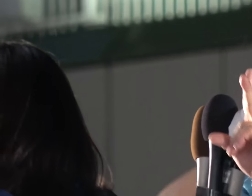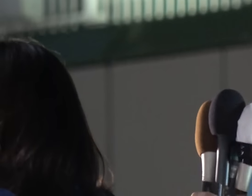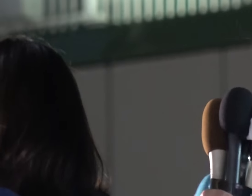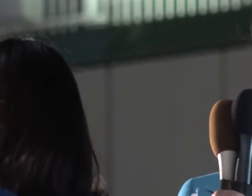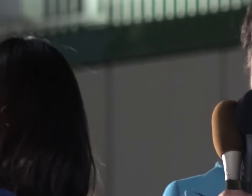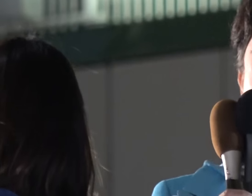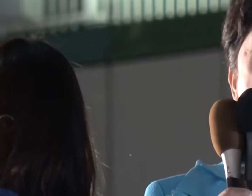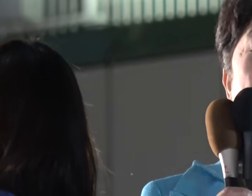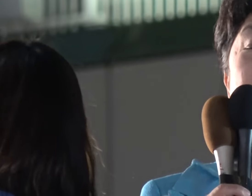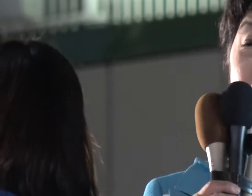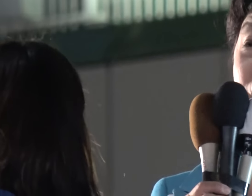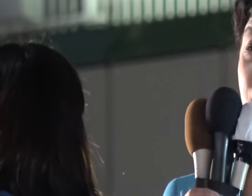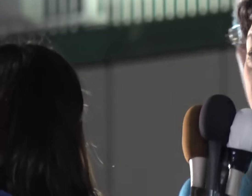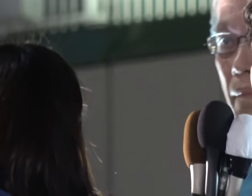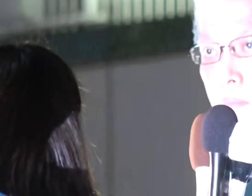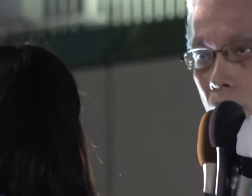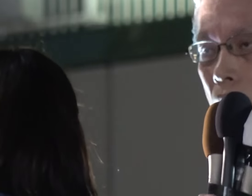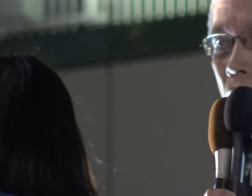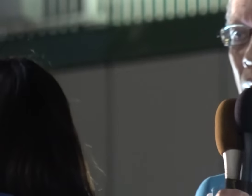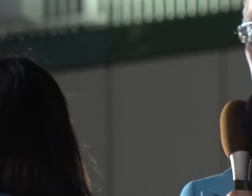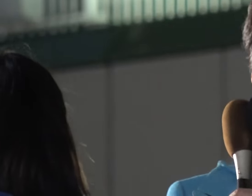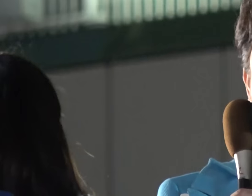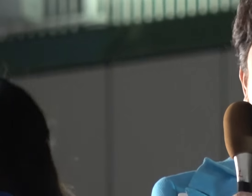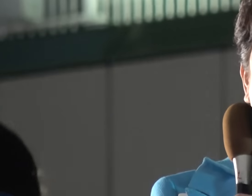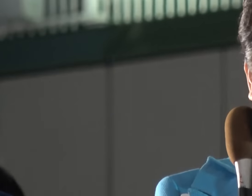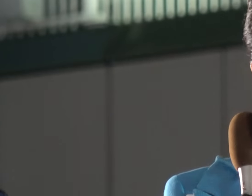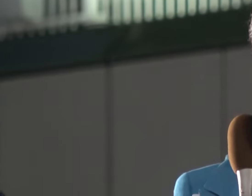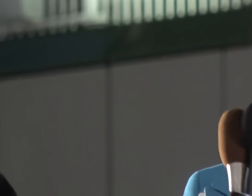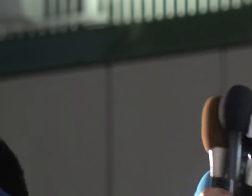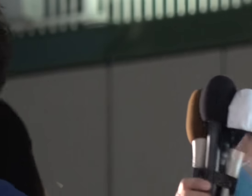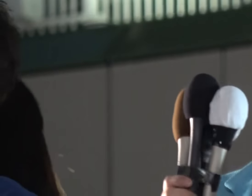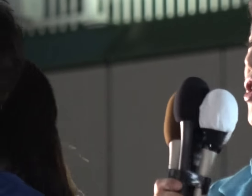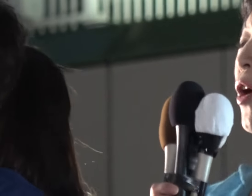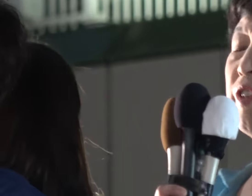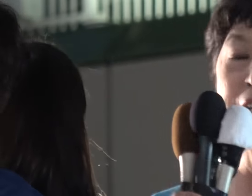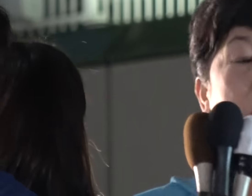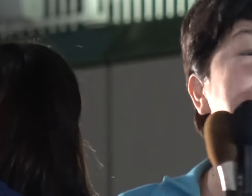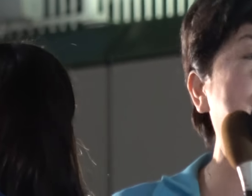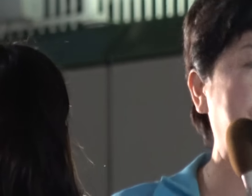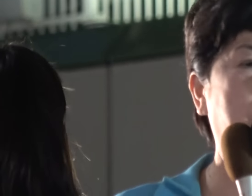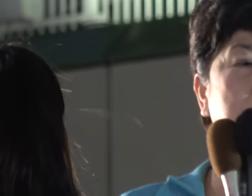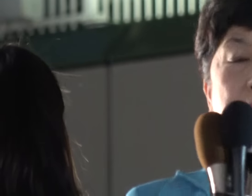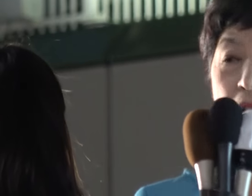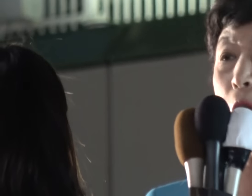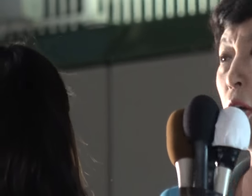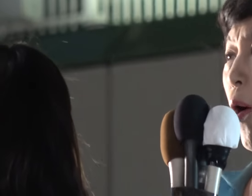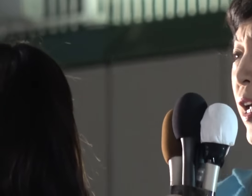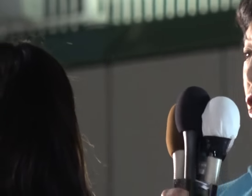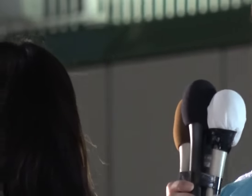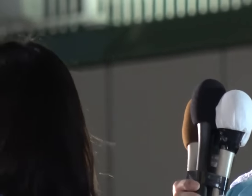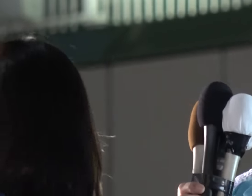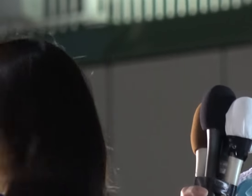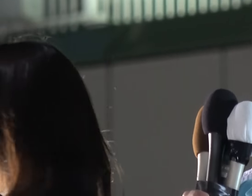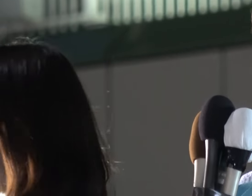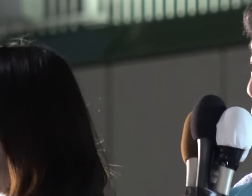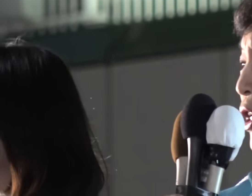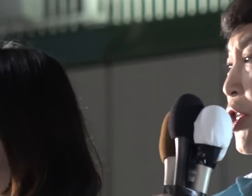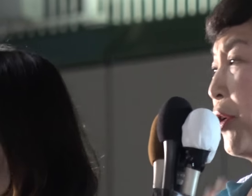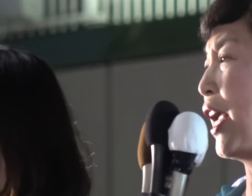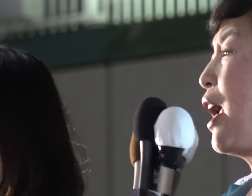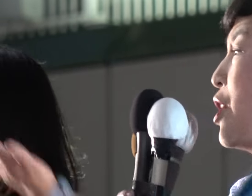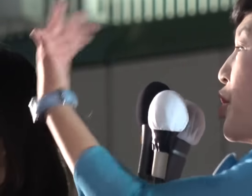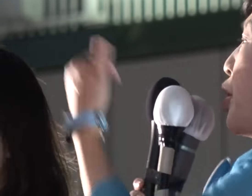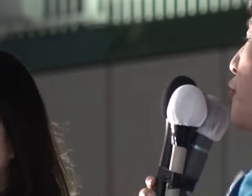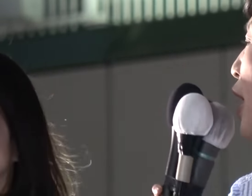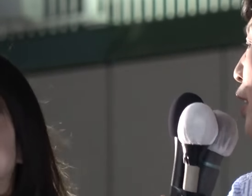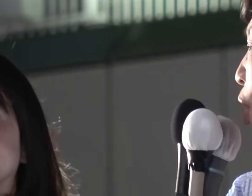よし、今日学んでよし、環境によし、そんな都政を鳥越俊太郎さんと一